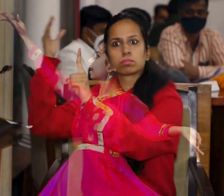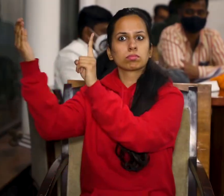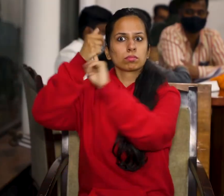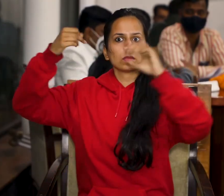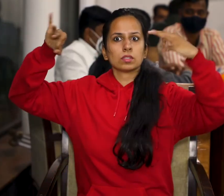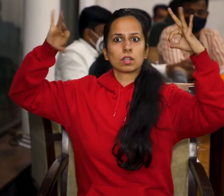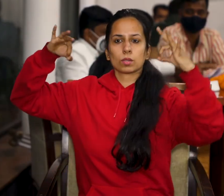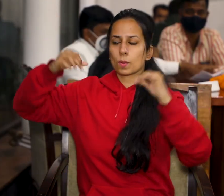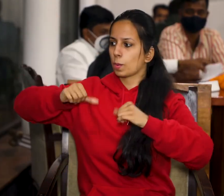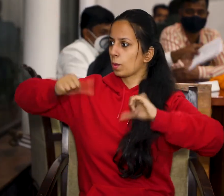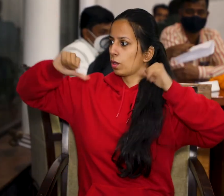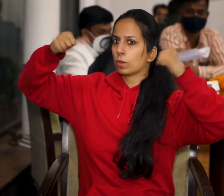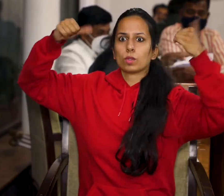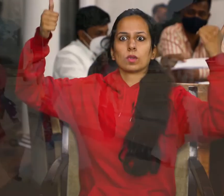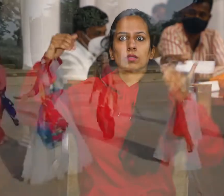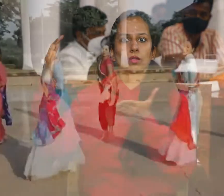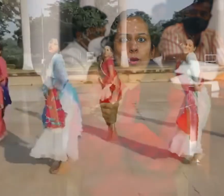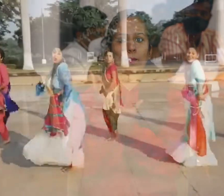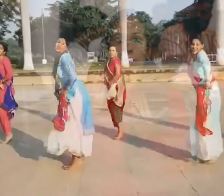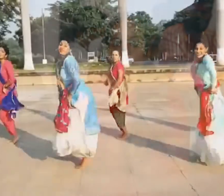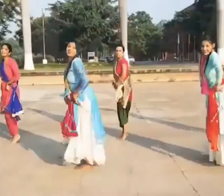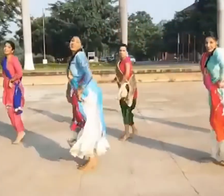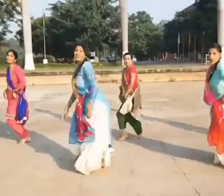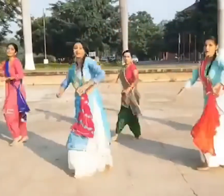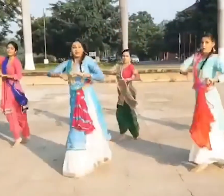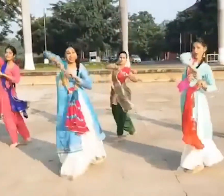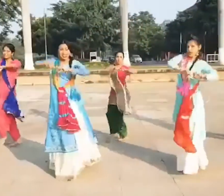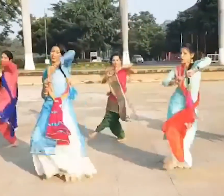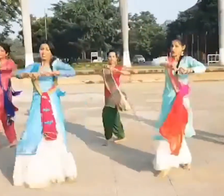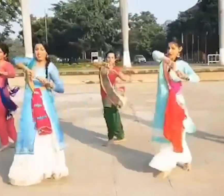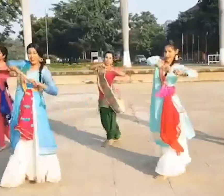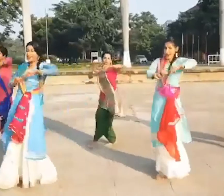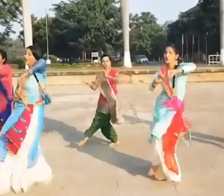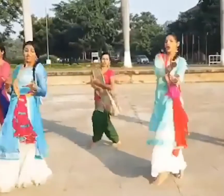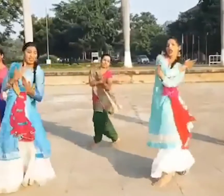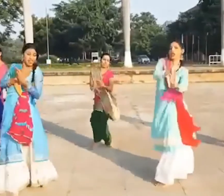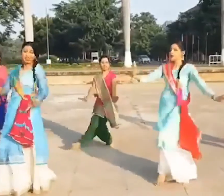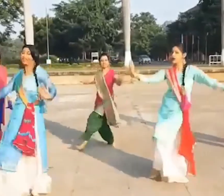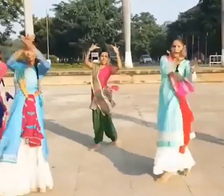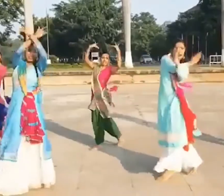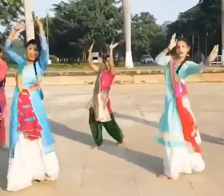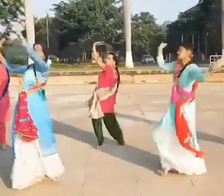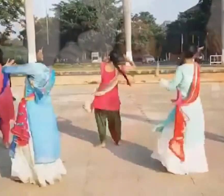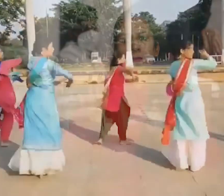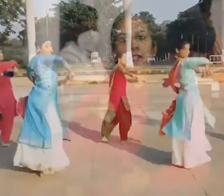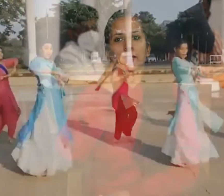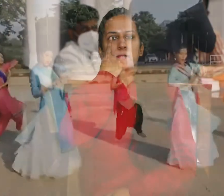बिकॉज़ मैं चाहती थी कि मैं ज़िंदगी में कुछ करके दिखाऊँ। डांस के फील्ड में मुझे काफ़ी सारे 4 बार मुझे अवार्ड्स मिले हैं नेशनल लेवल पर और मैं काफ़ी खुश